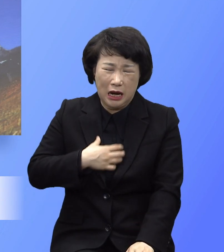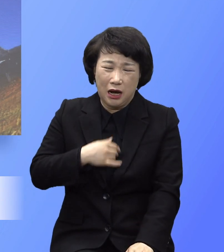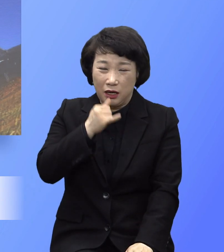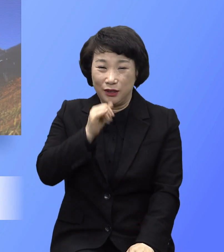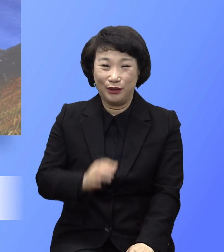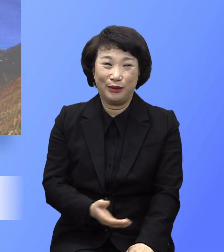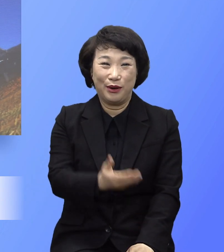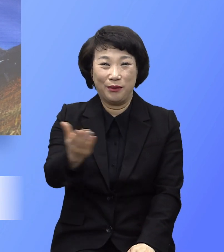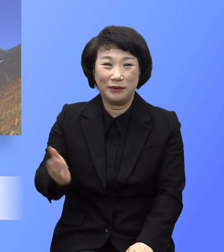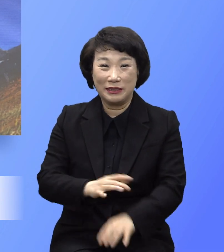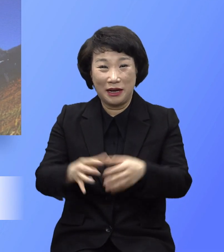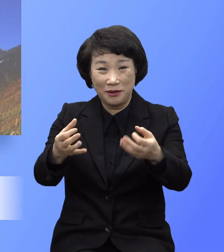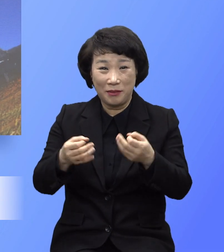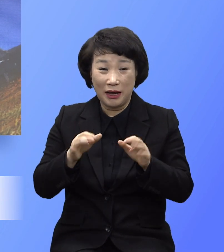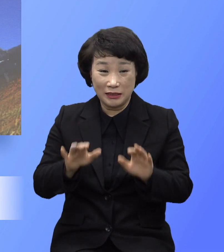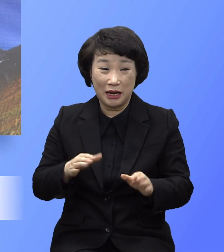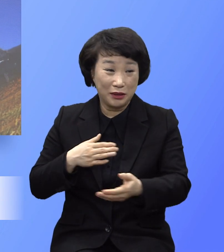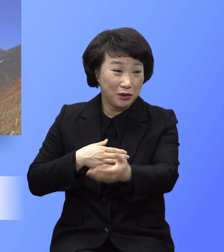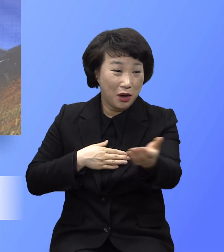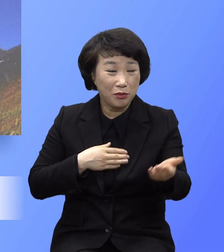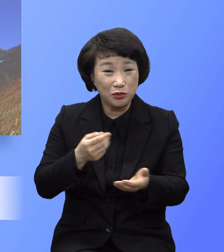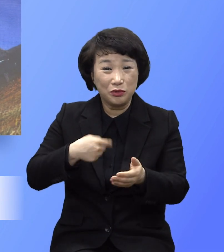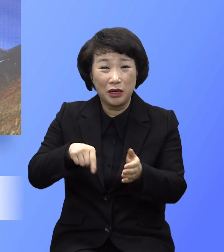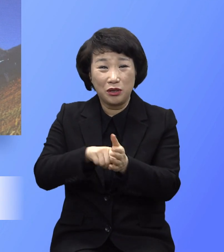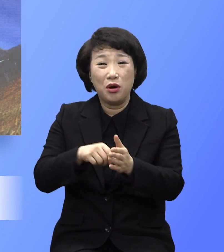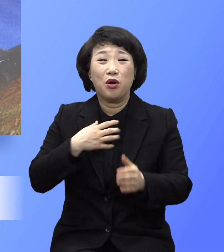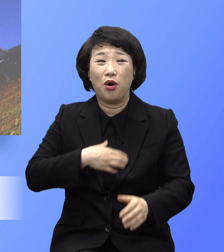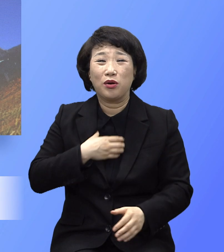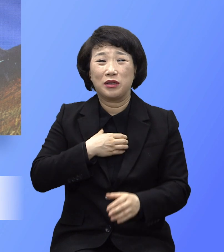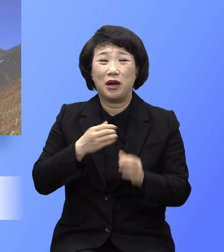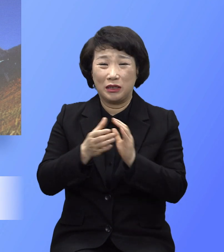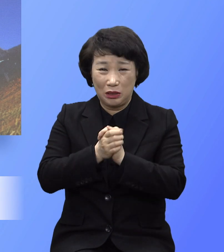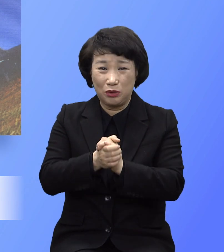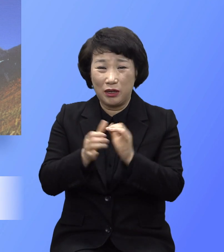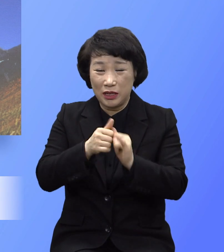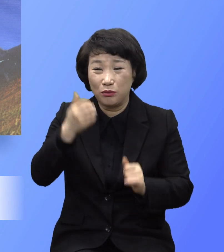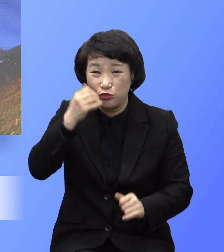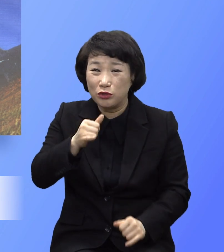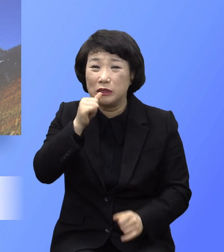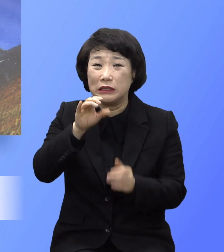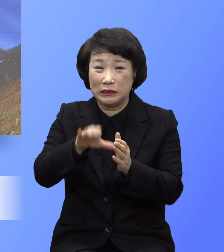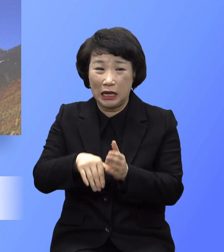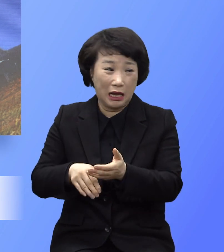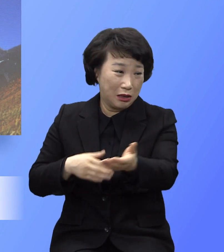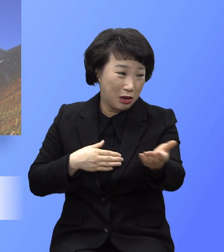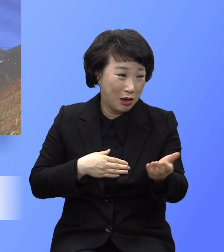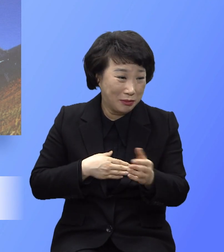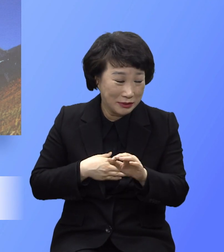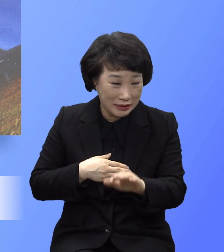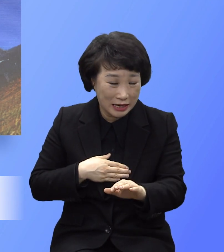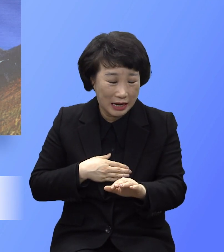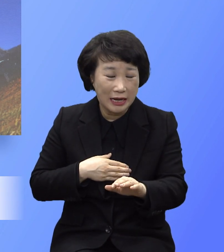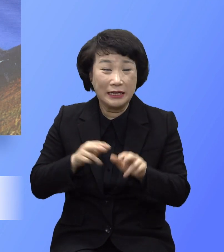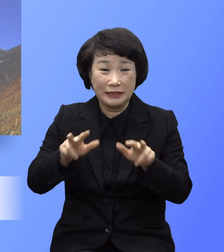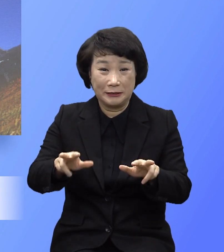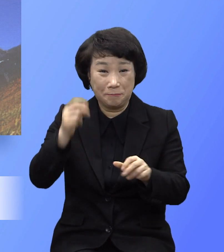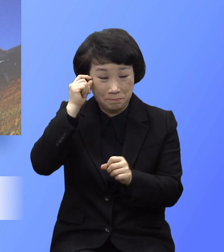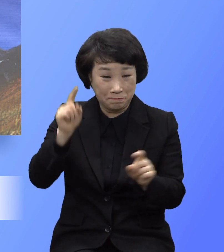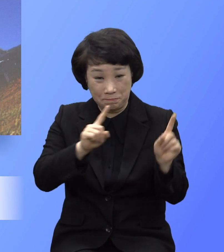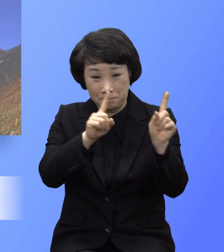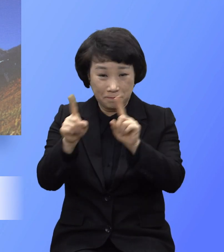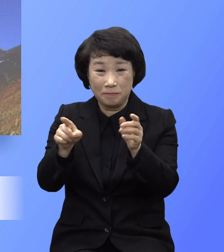들어야 돼요. 여러분 위해서 걱정해주고 기도해주는 사람이 있을 때 정신